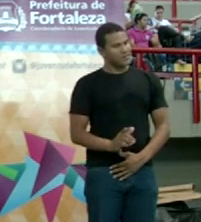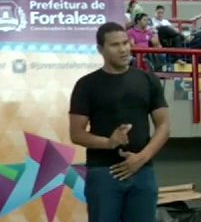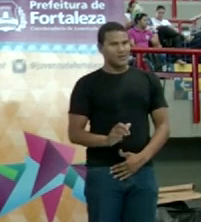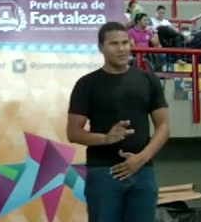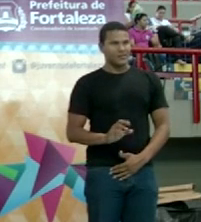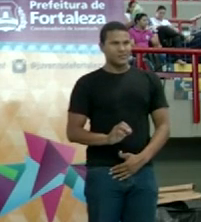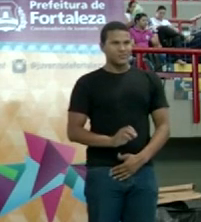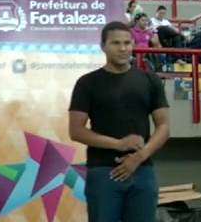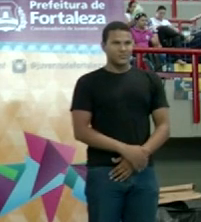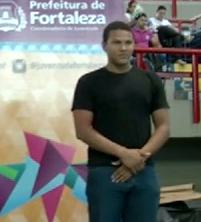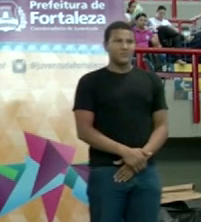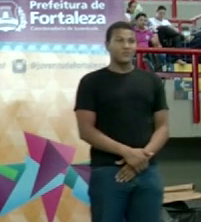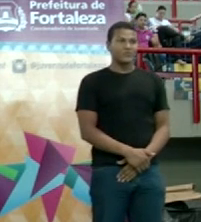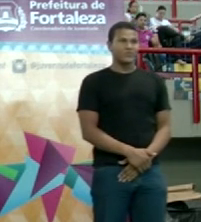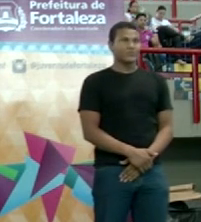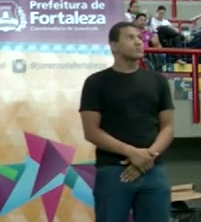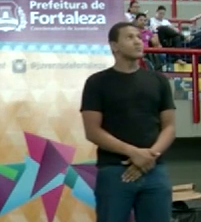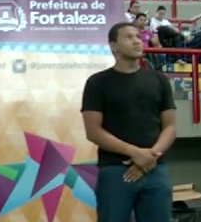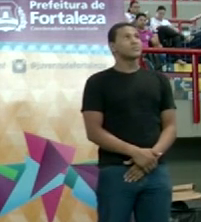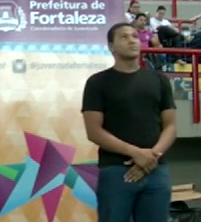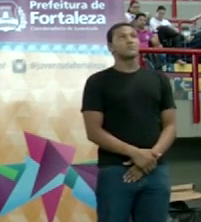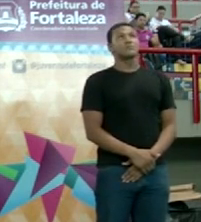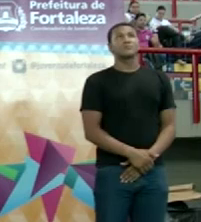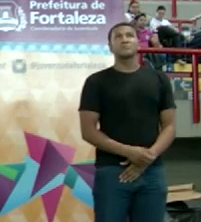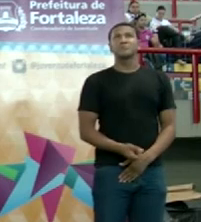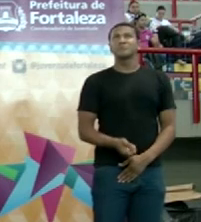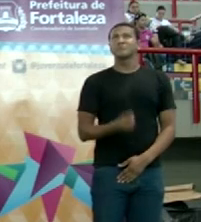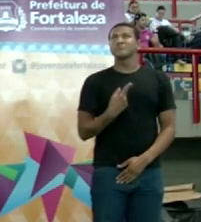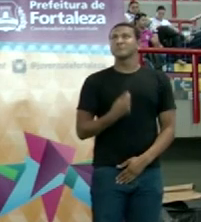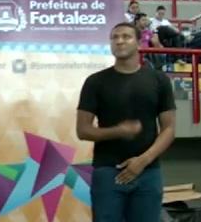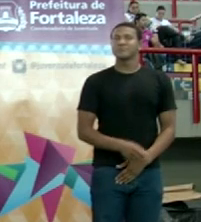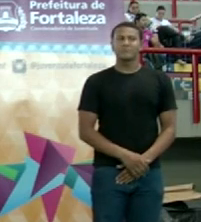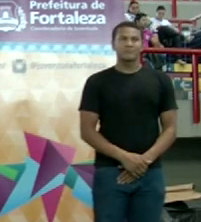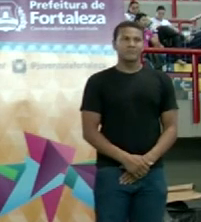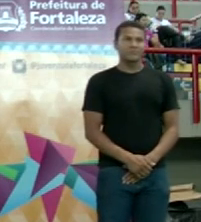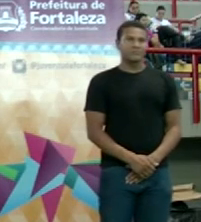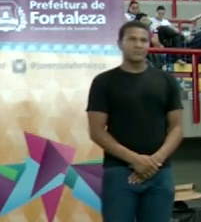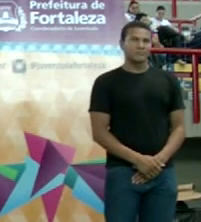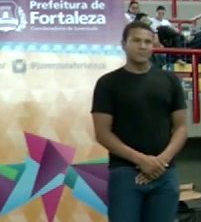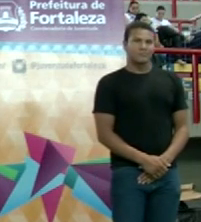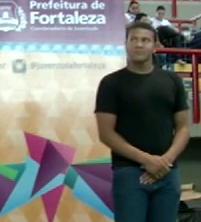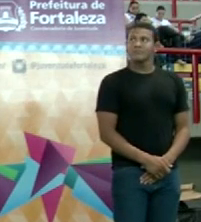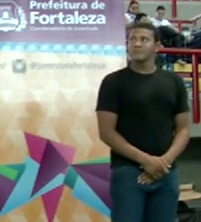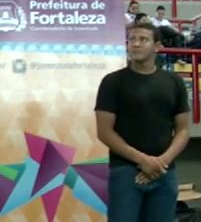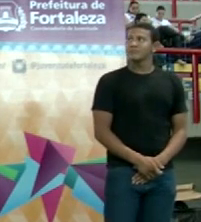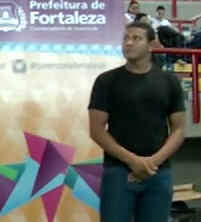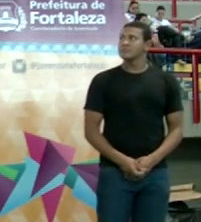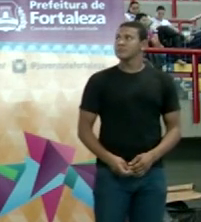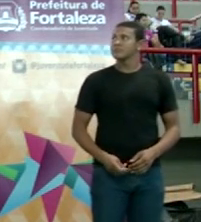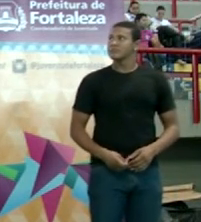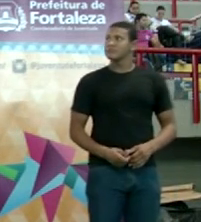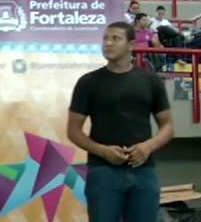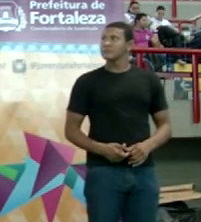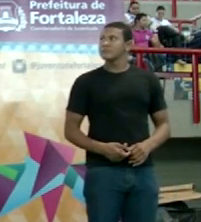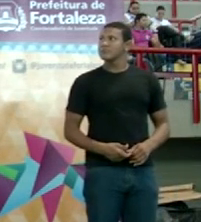Entretanto, vírgula. Alguma medida urgente e eficaz.